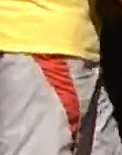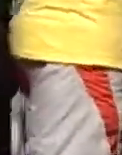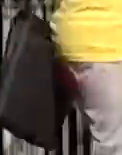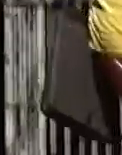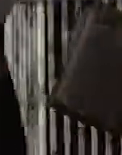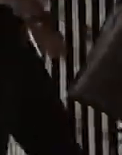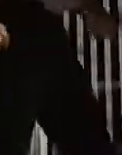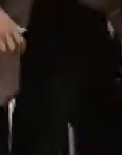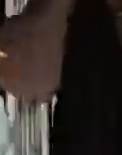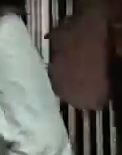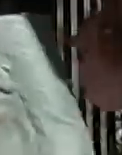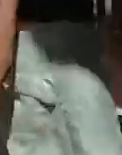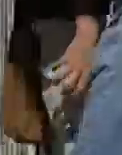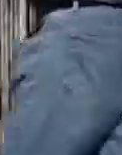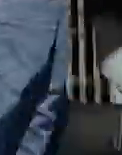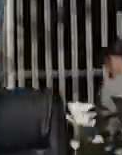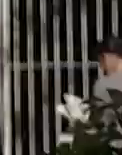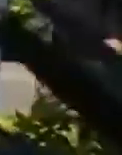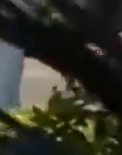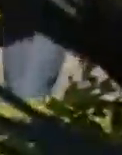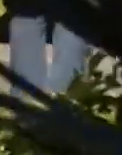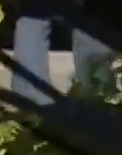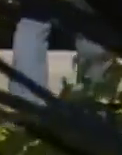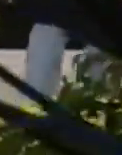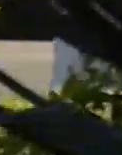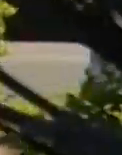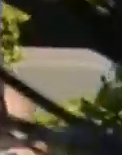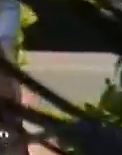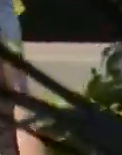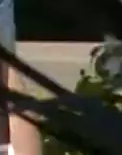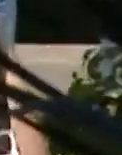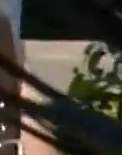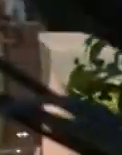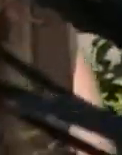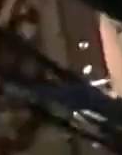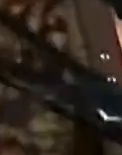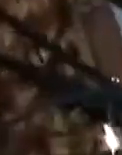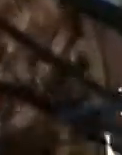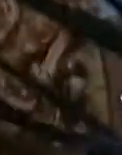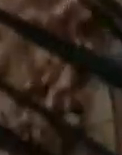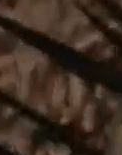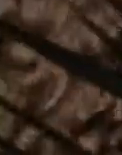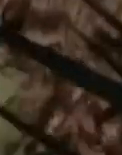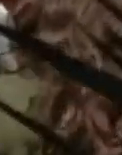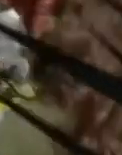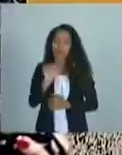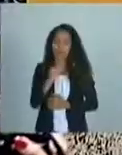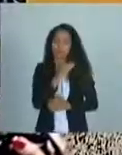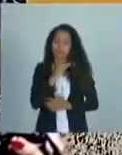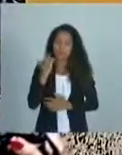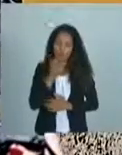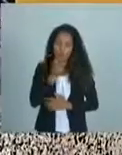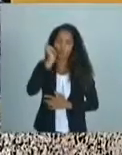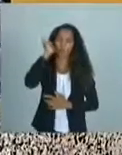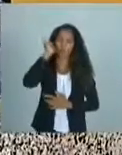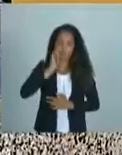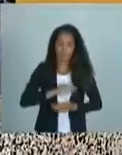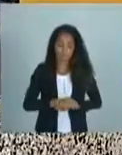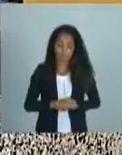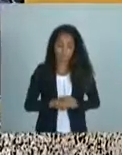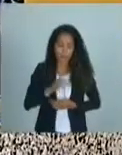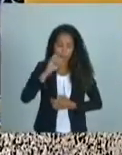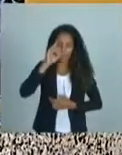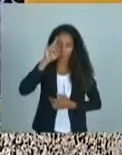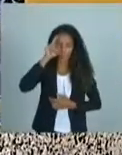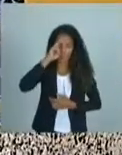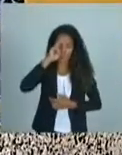IBGE, no Espírito Santo residem mais de 200 mil pessoas surdas ou com alguma deficiência auditiva. Para o deputado Dr. Hércules,